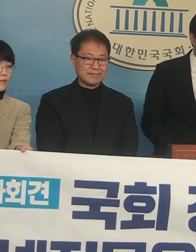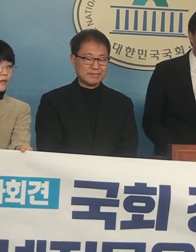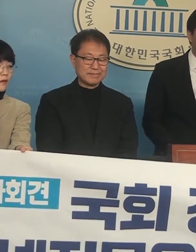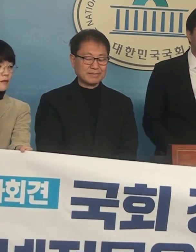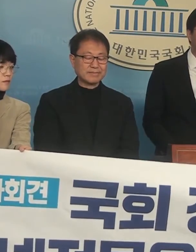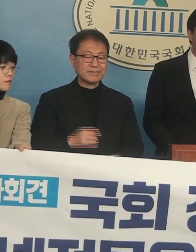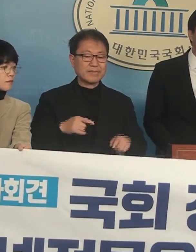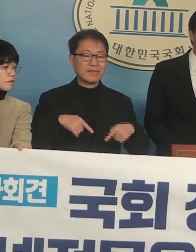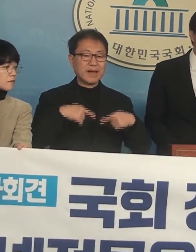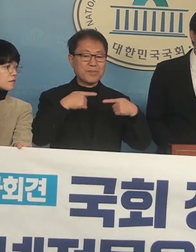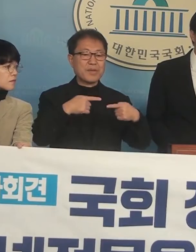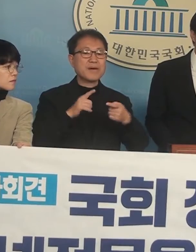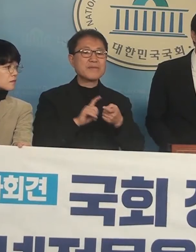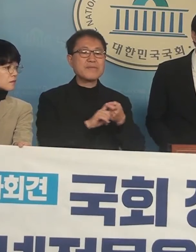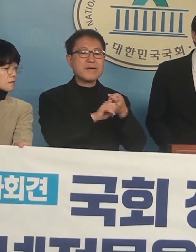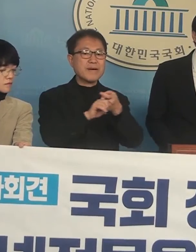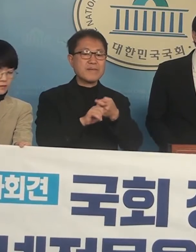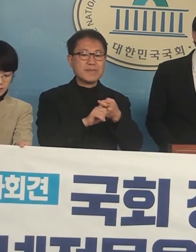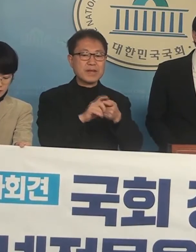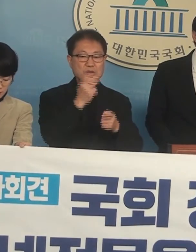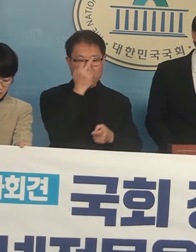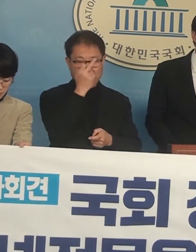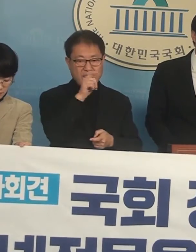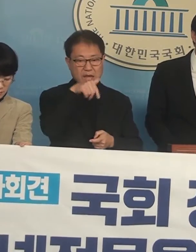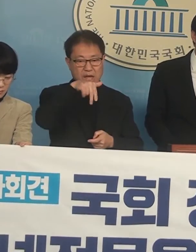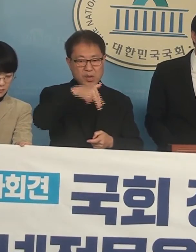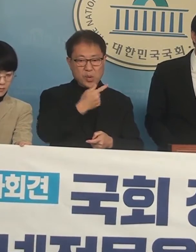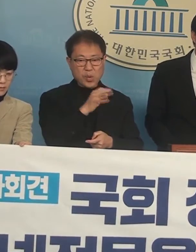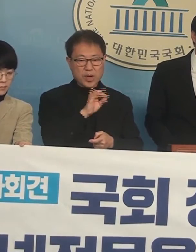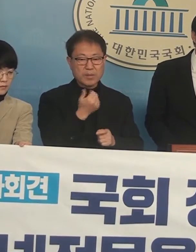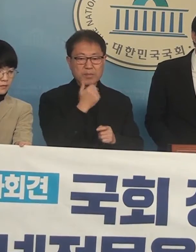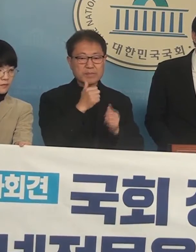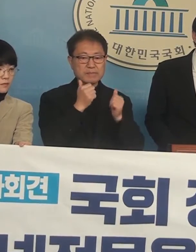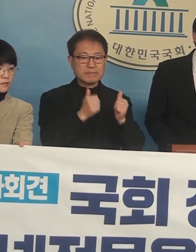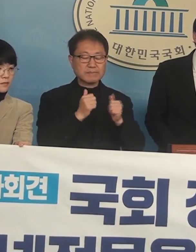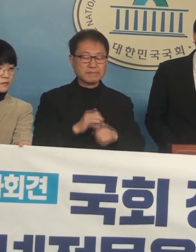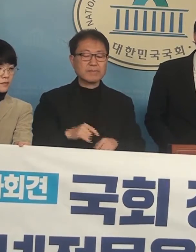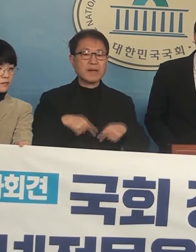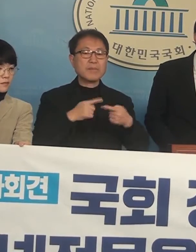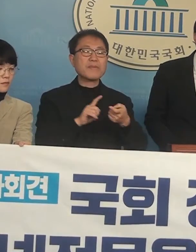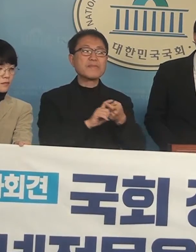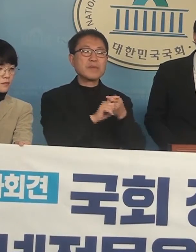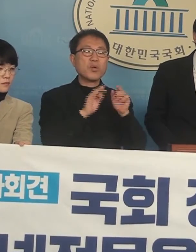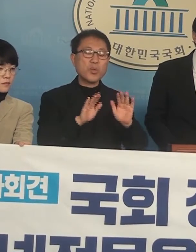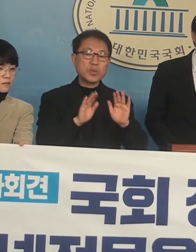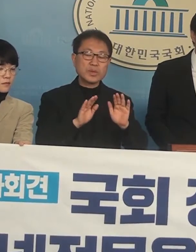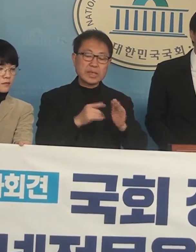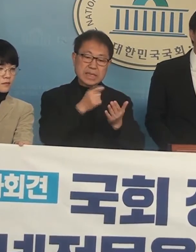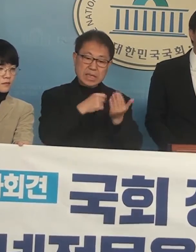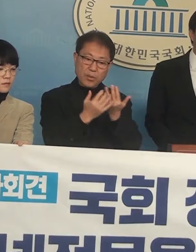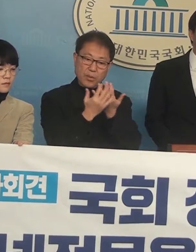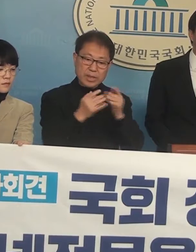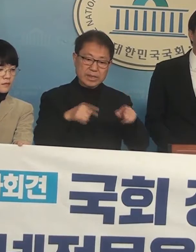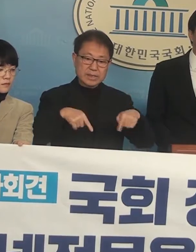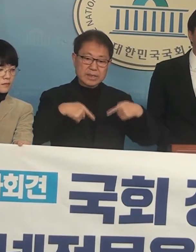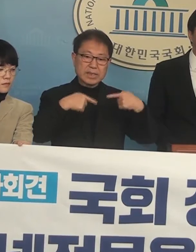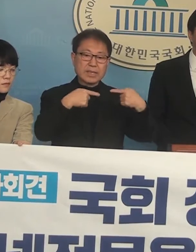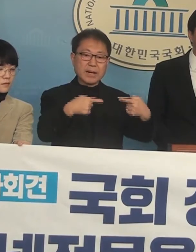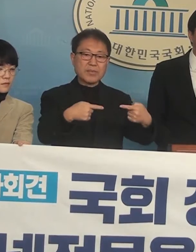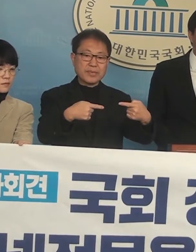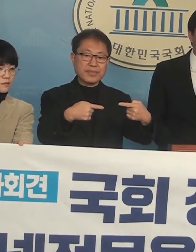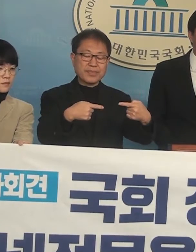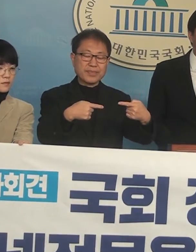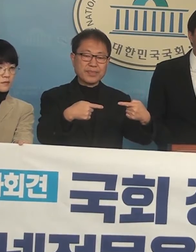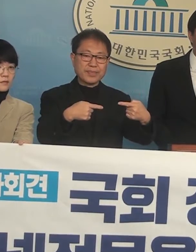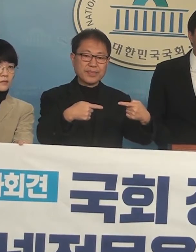예, 참여연대 정보인권 사업단 소속 최정현 변호사입니다. 참여연대는 오늘 기자회견 함께하는